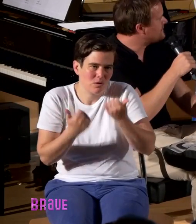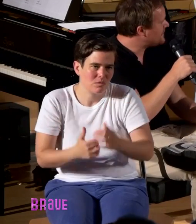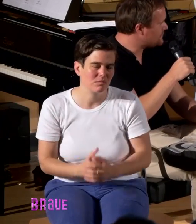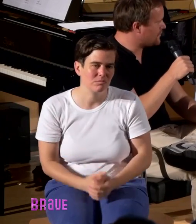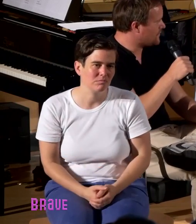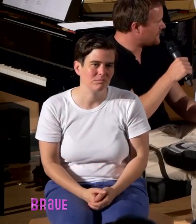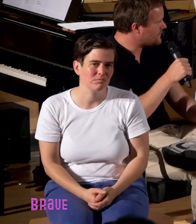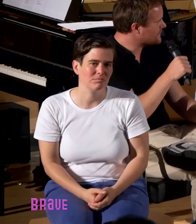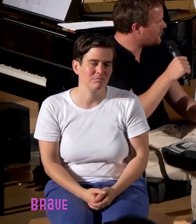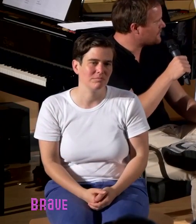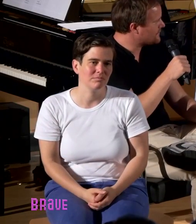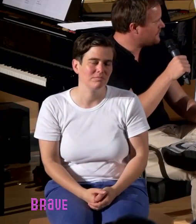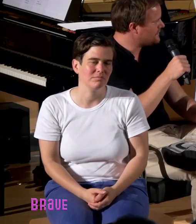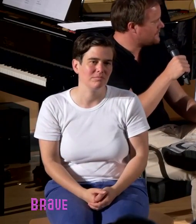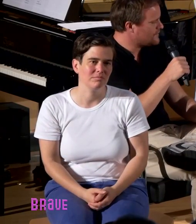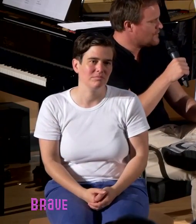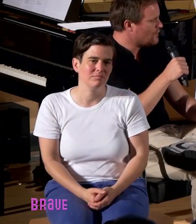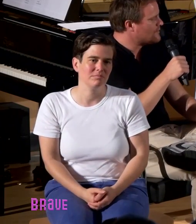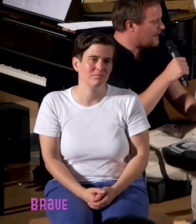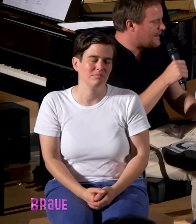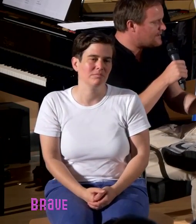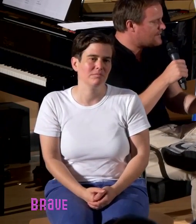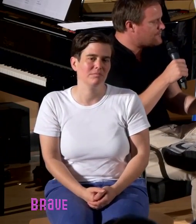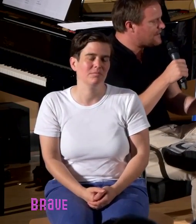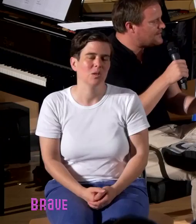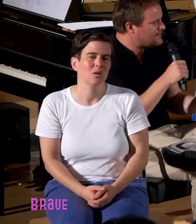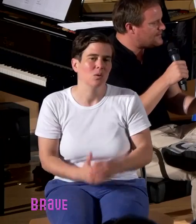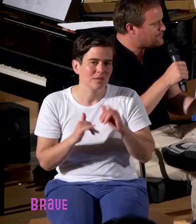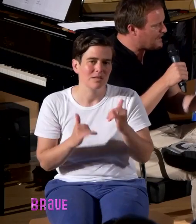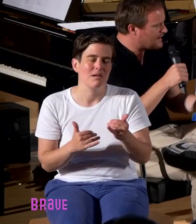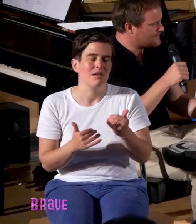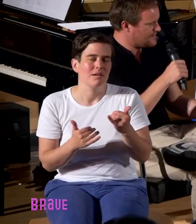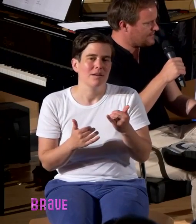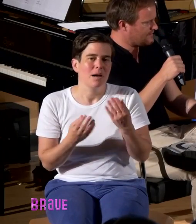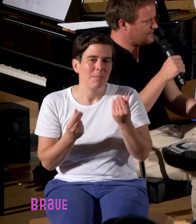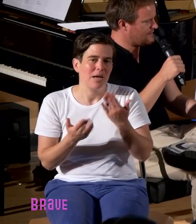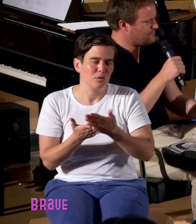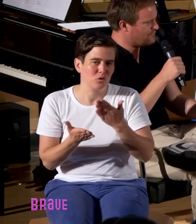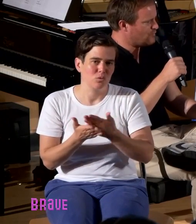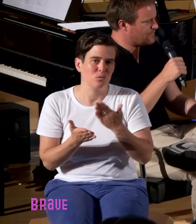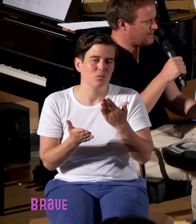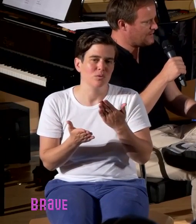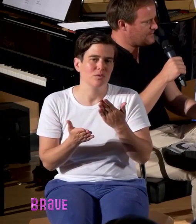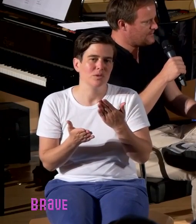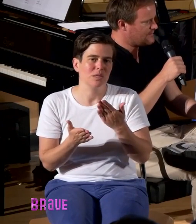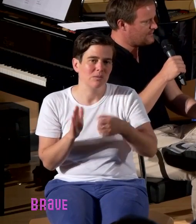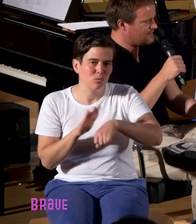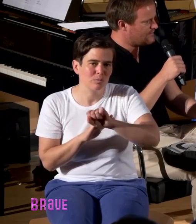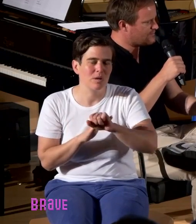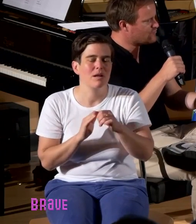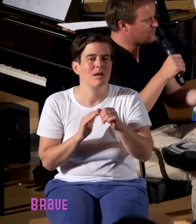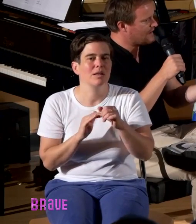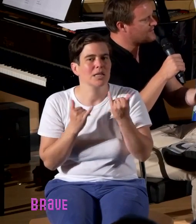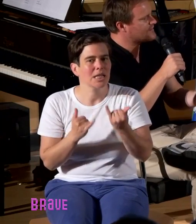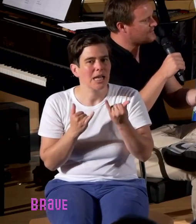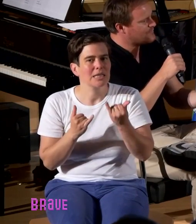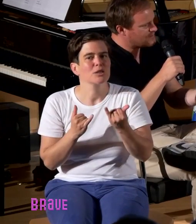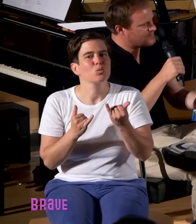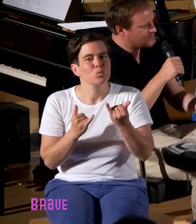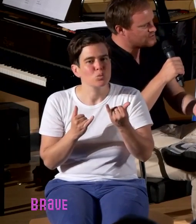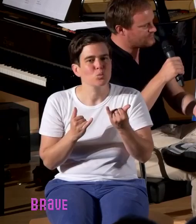oder Präsidenten bekommen. Das ist, glaube ich, das Wichtige. Und ja, man merkt ja, dass sich im Fußball inzwischen